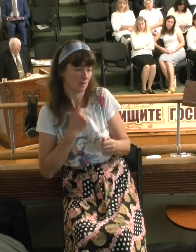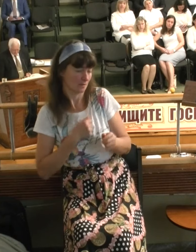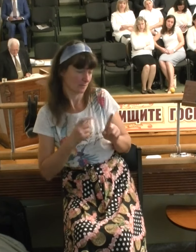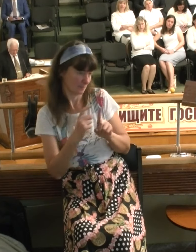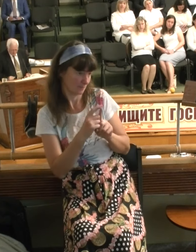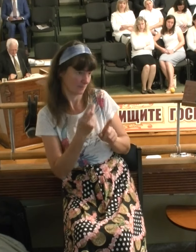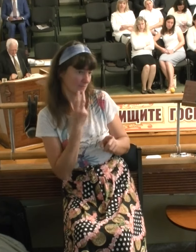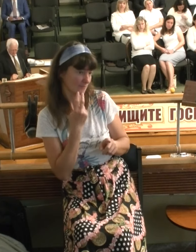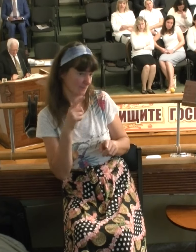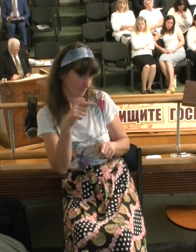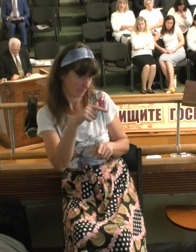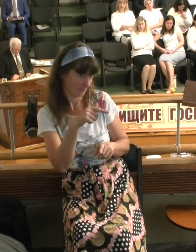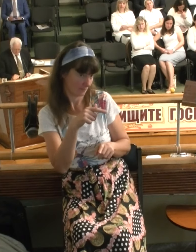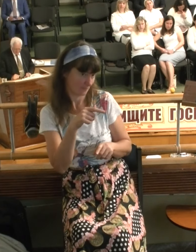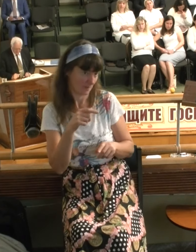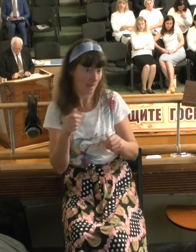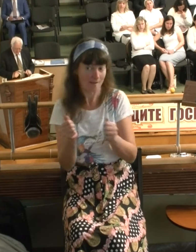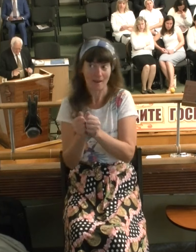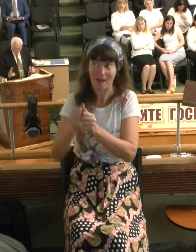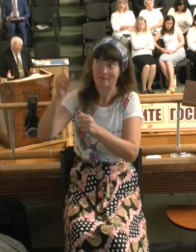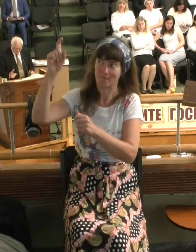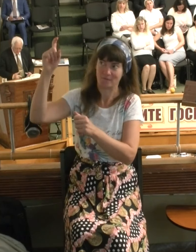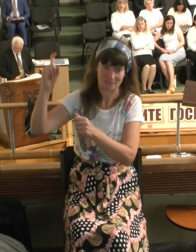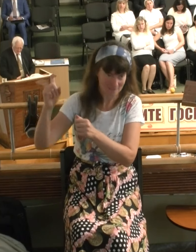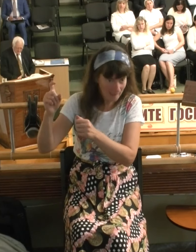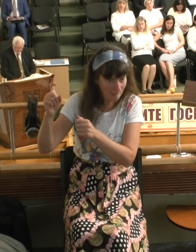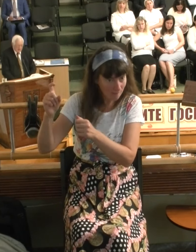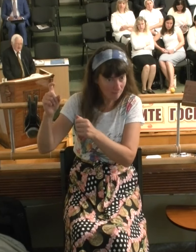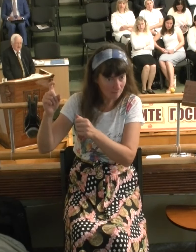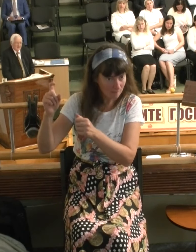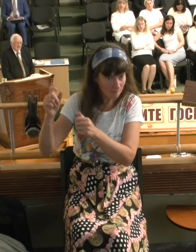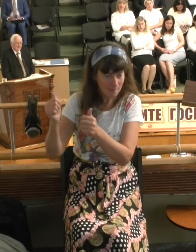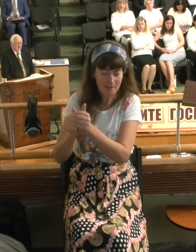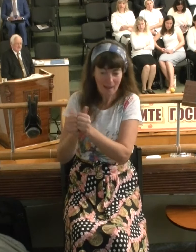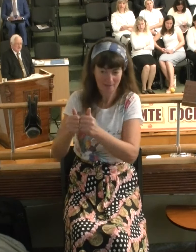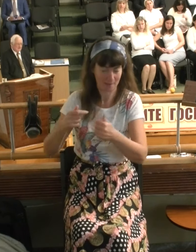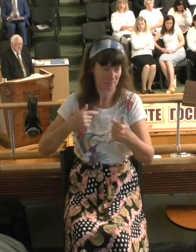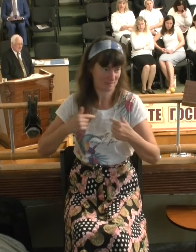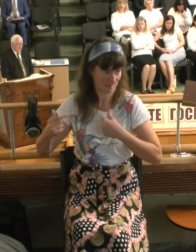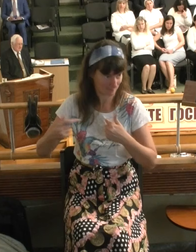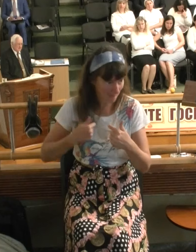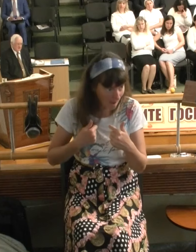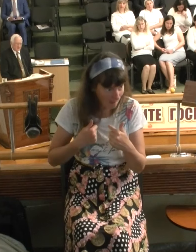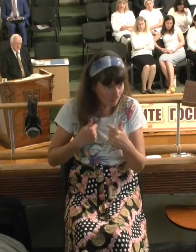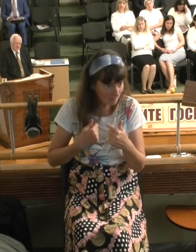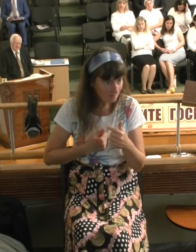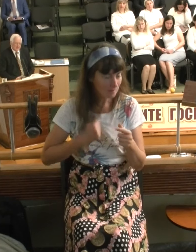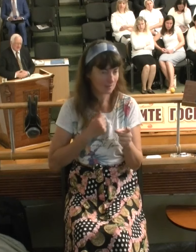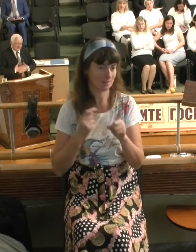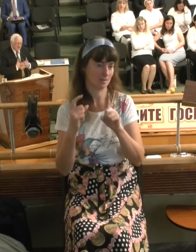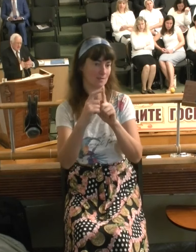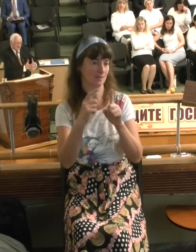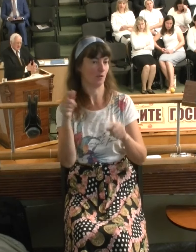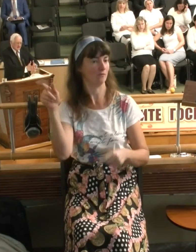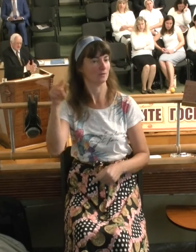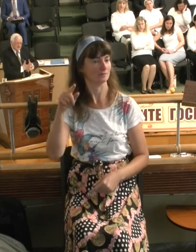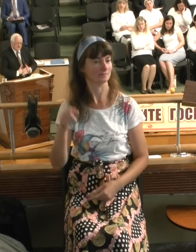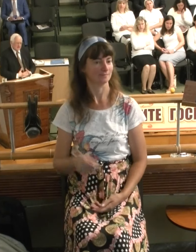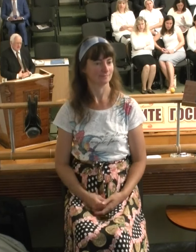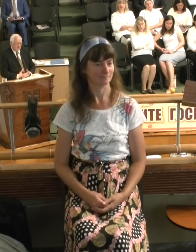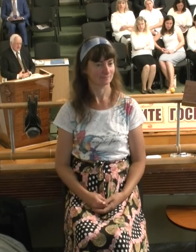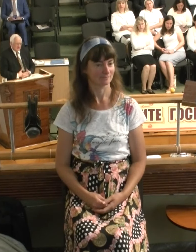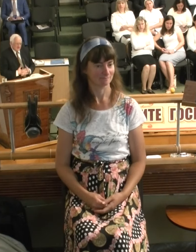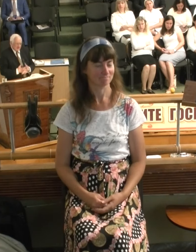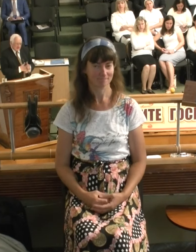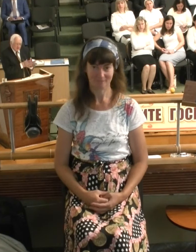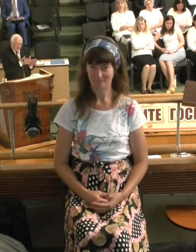Марка, 15 глава, 3 по 5 стих. Если мы сегодня будем воспоминания Христова делать